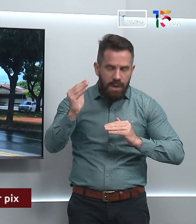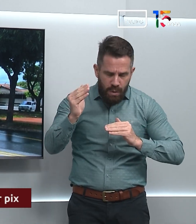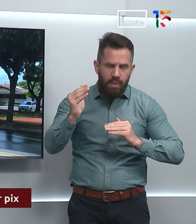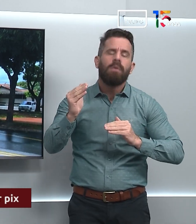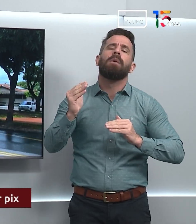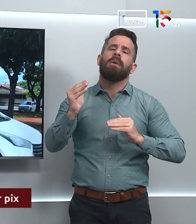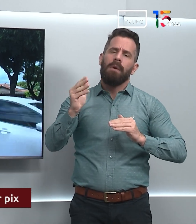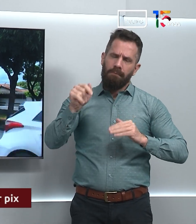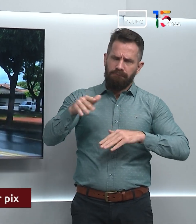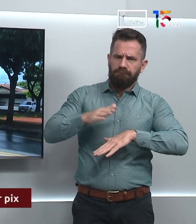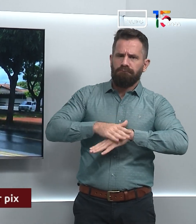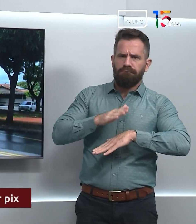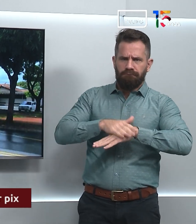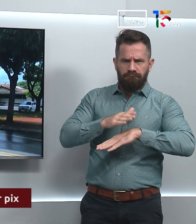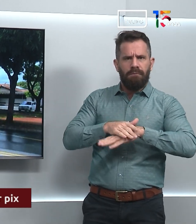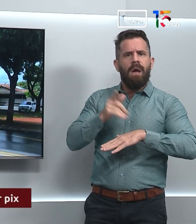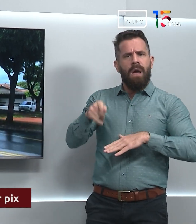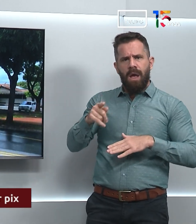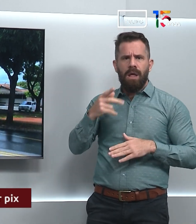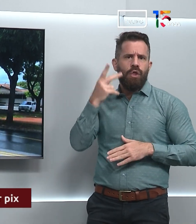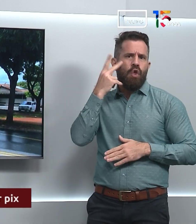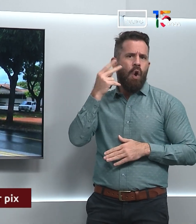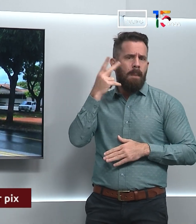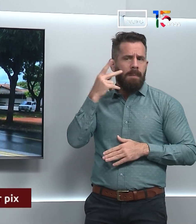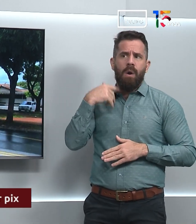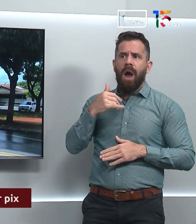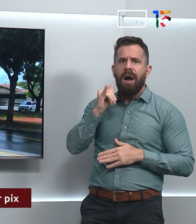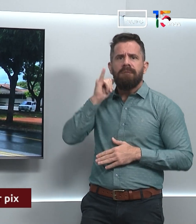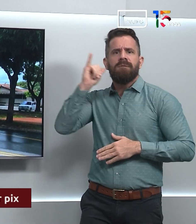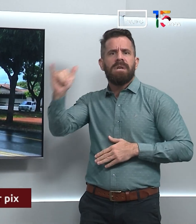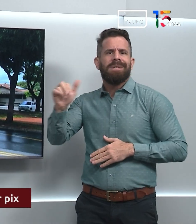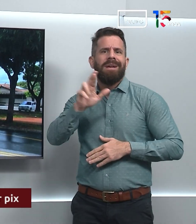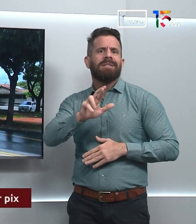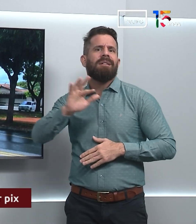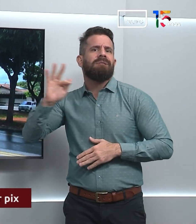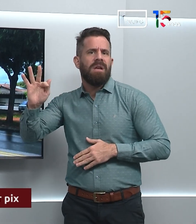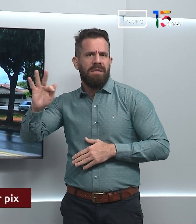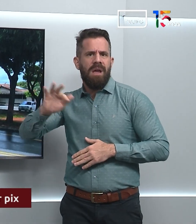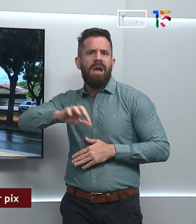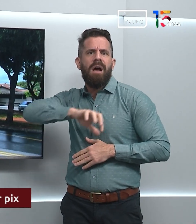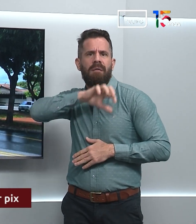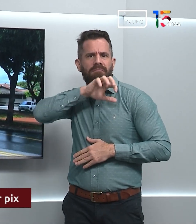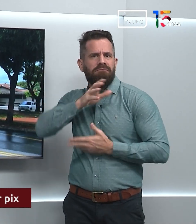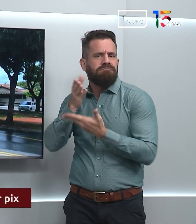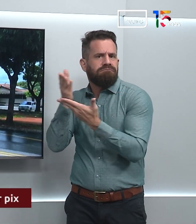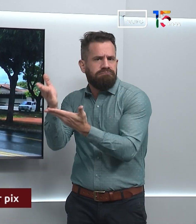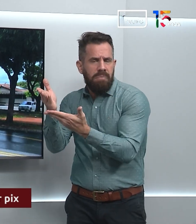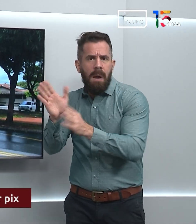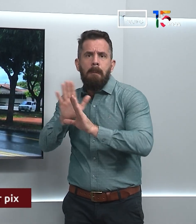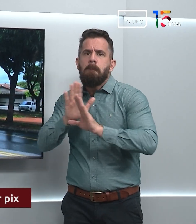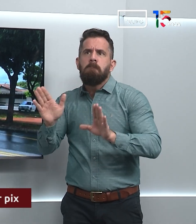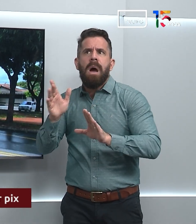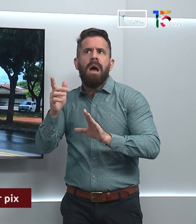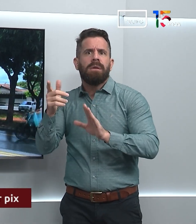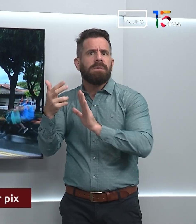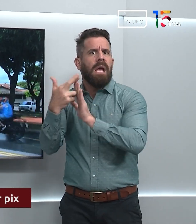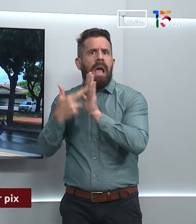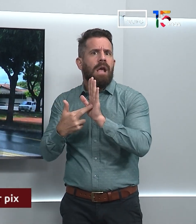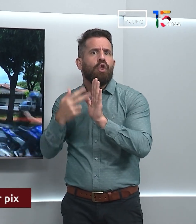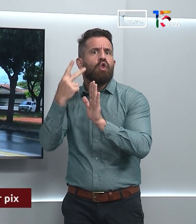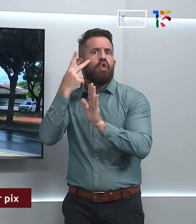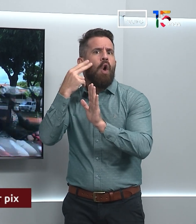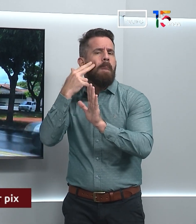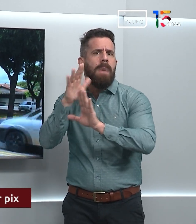esse dinheiro e muito menos de onde ele veio. O fato é que nunca existiu um novo